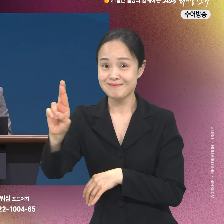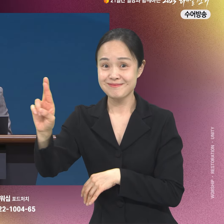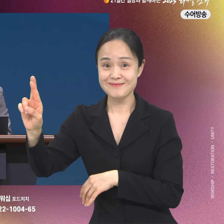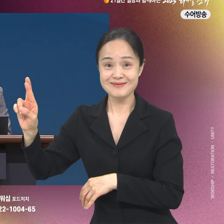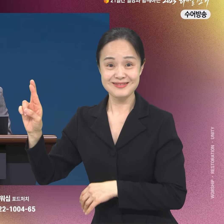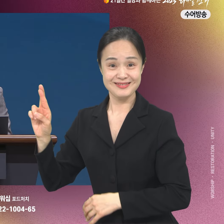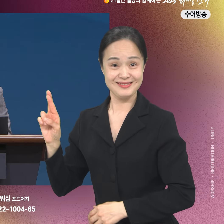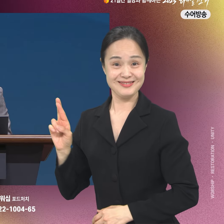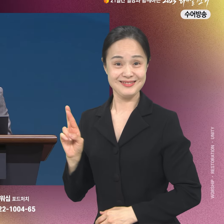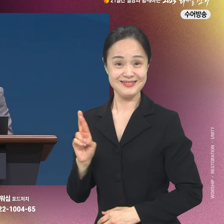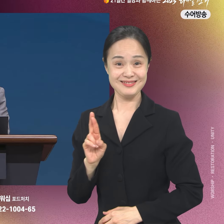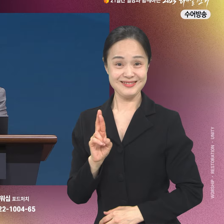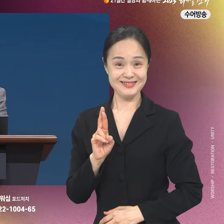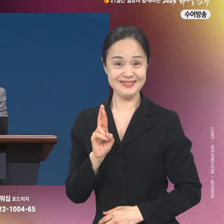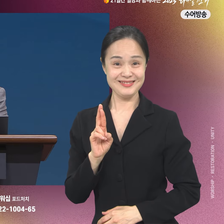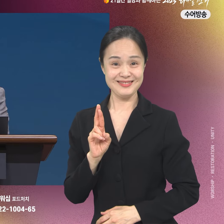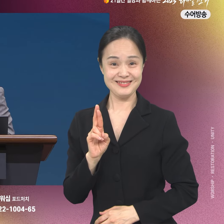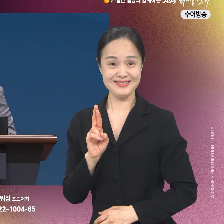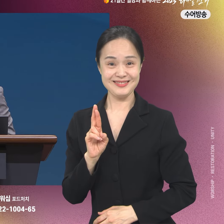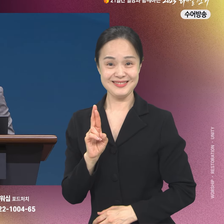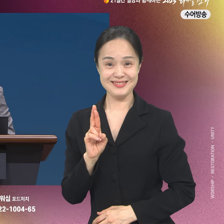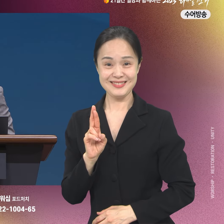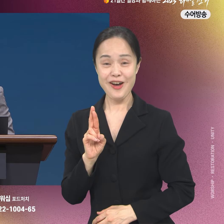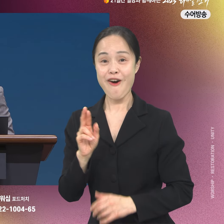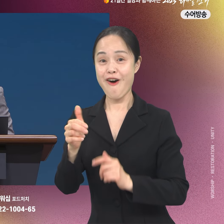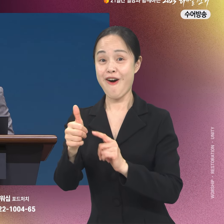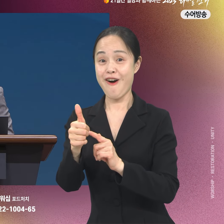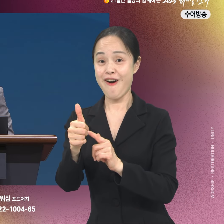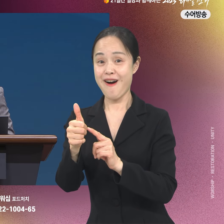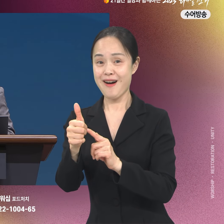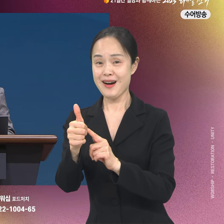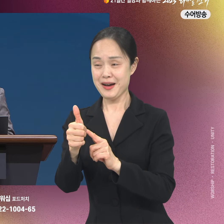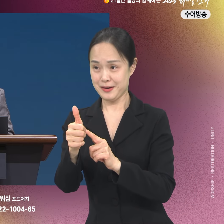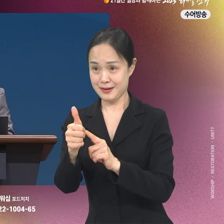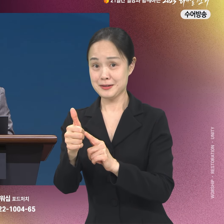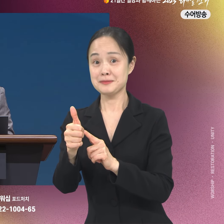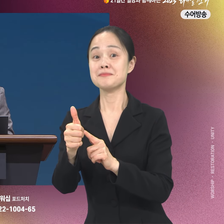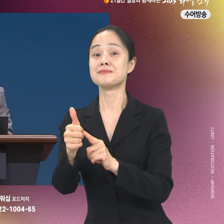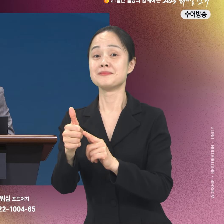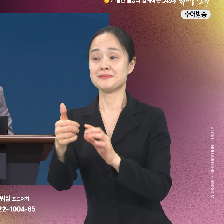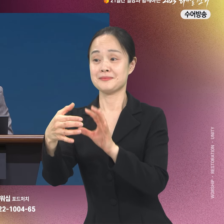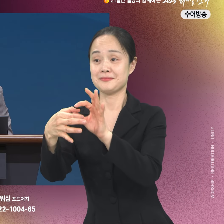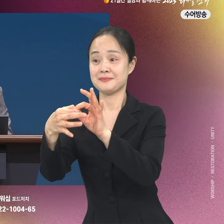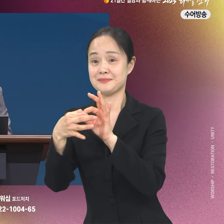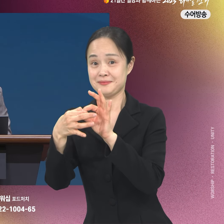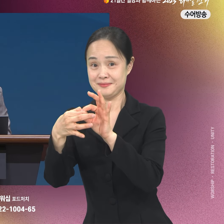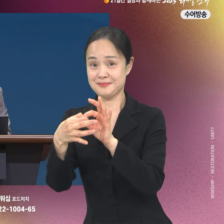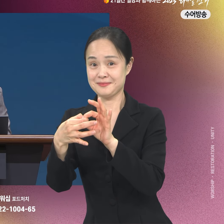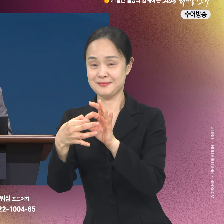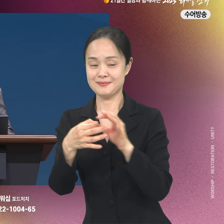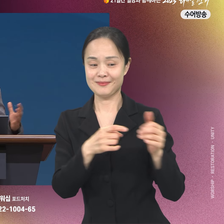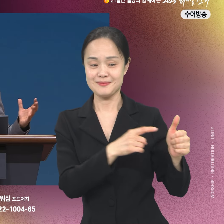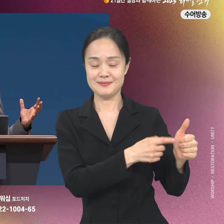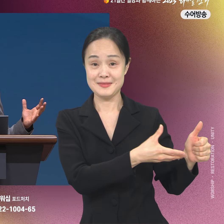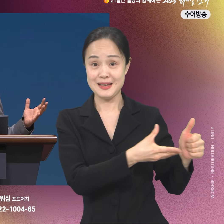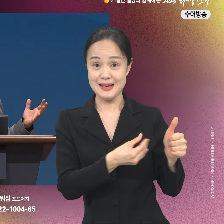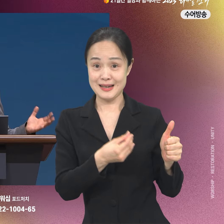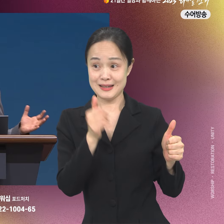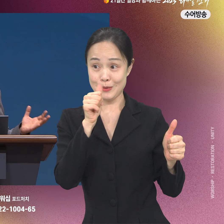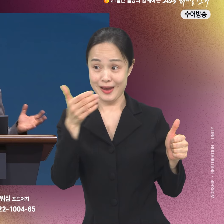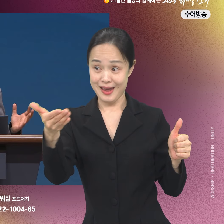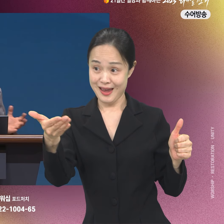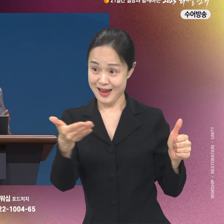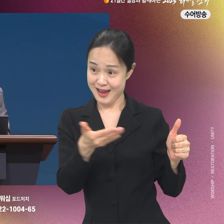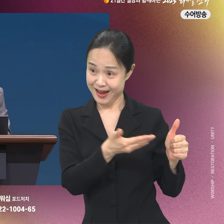그렇게 탑 클래스의 캐스팅 보이스 디렉터를 소개받을 수 있었던 거죠. 그런 것도